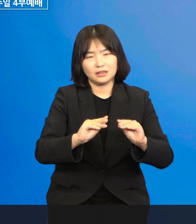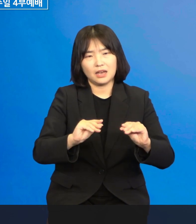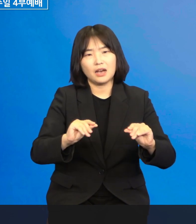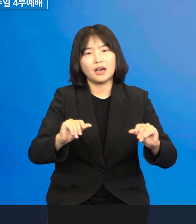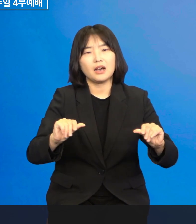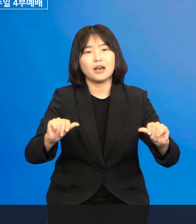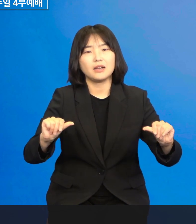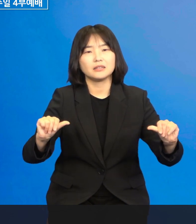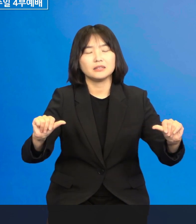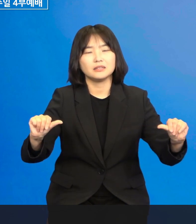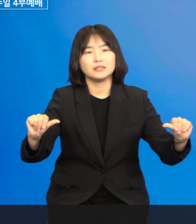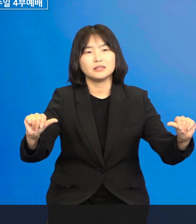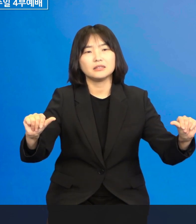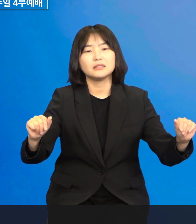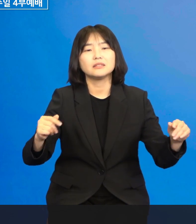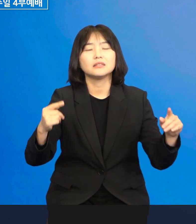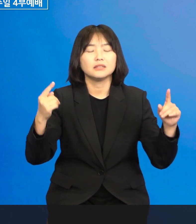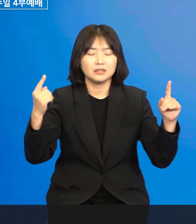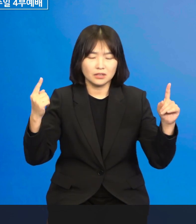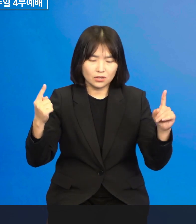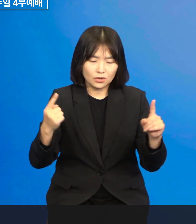그들의 땅을